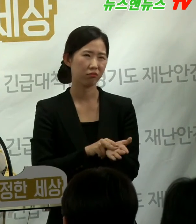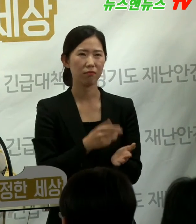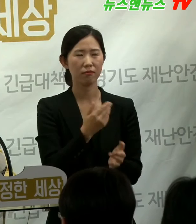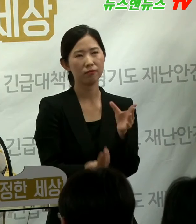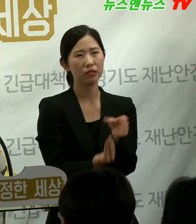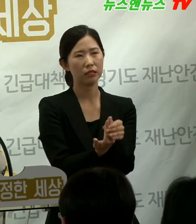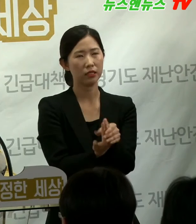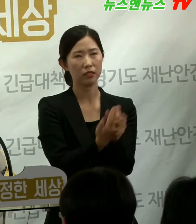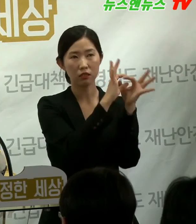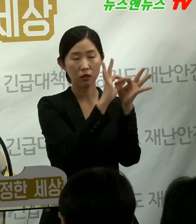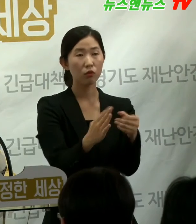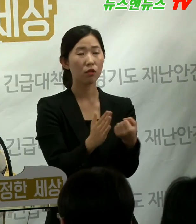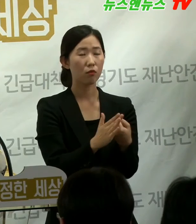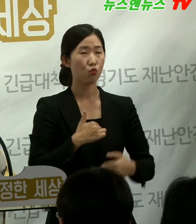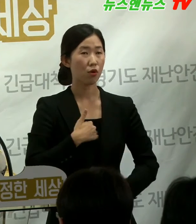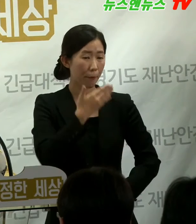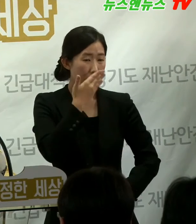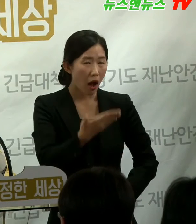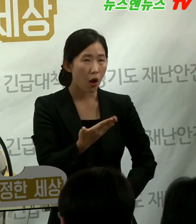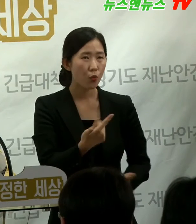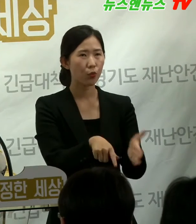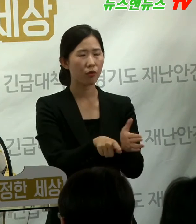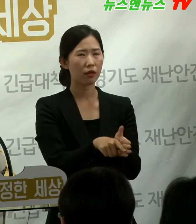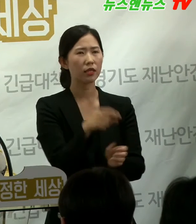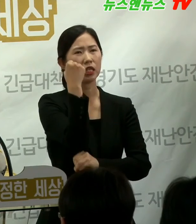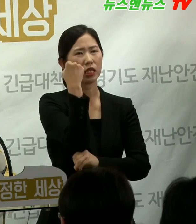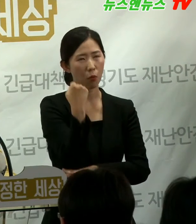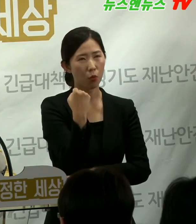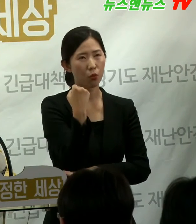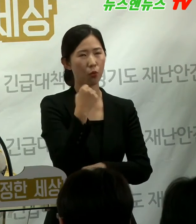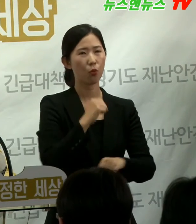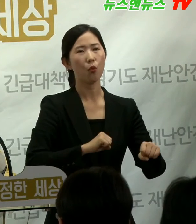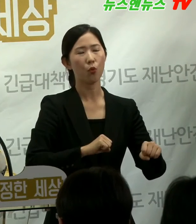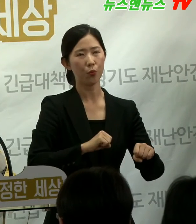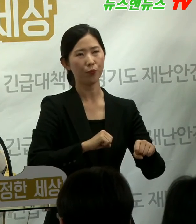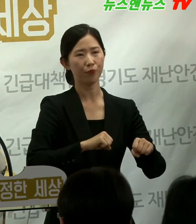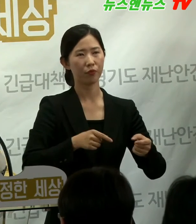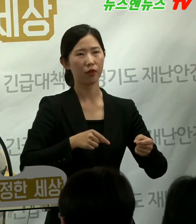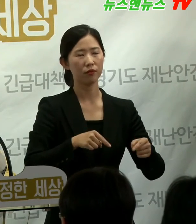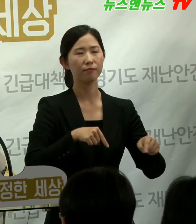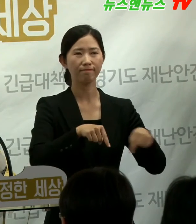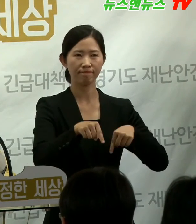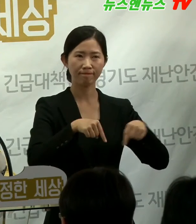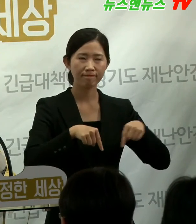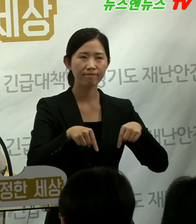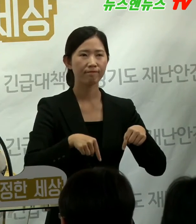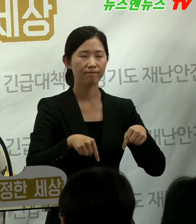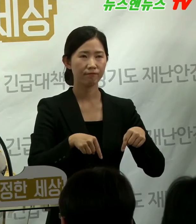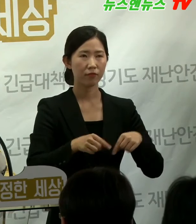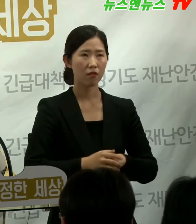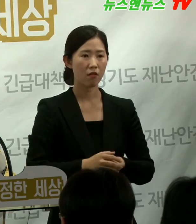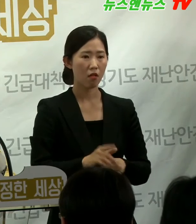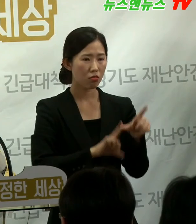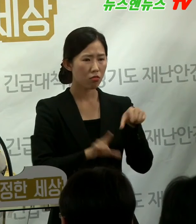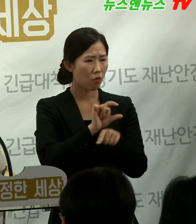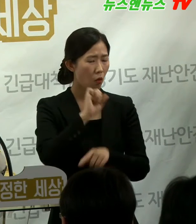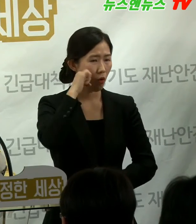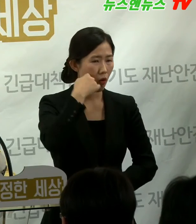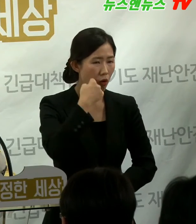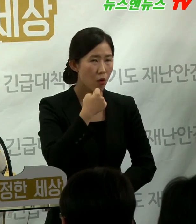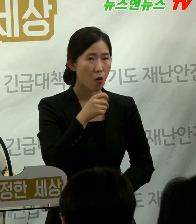제한을 통해서 다수 국민들이 더 큰 위험에, 더 큰 곤란에 처하지 않게 하는 것이 바로 제가 할